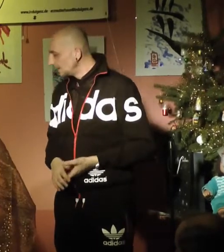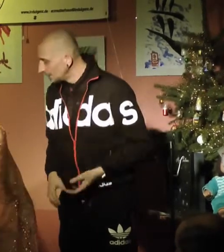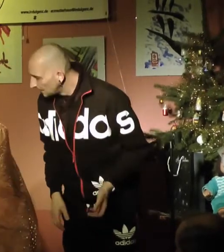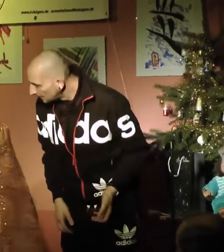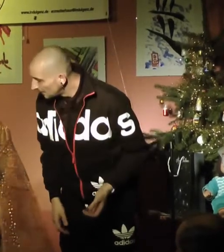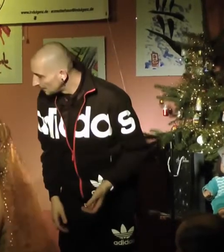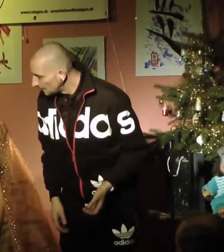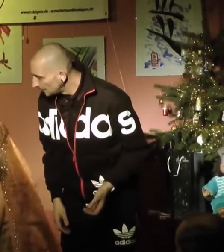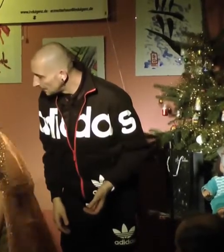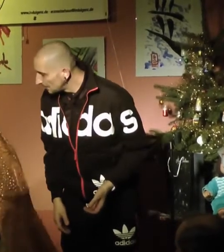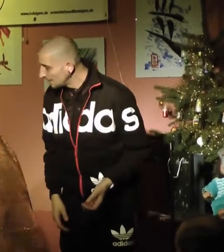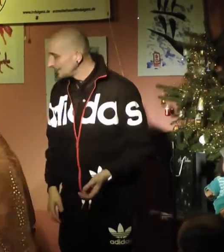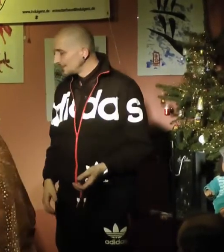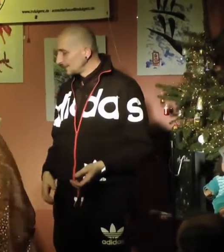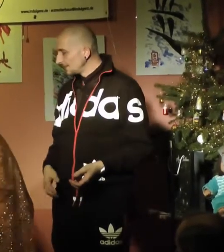Ach, eher Dike on Bike. Naja.